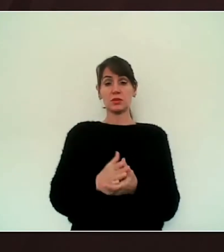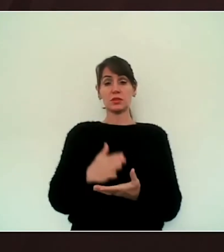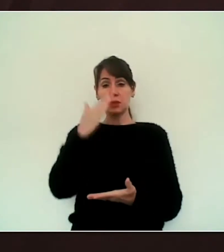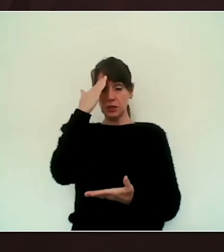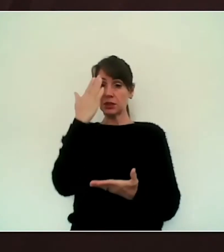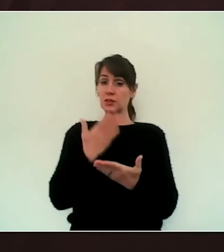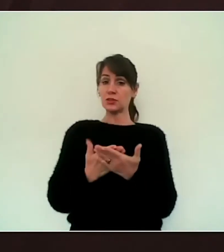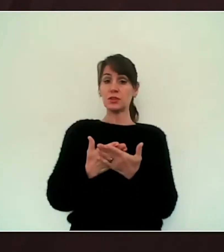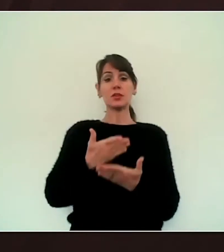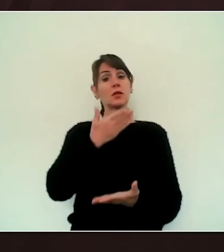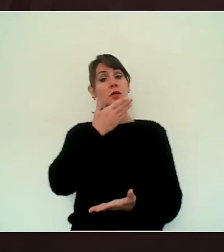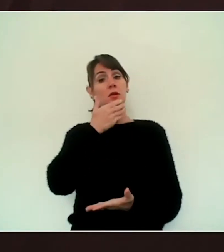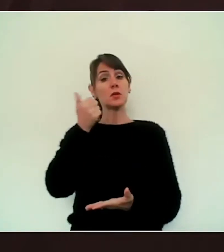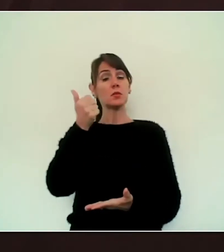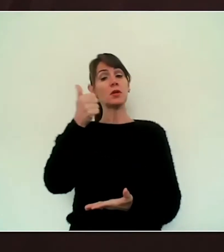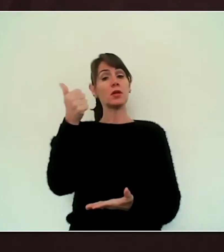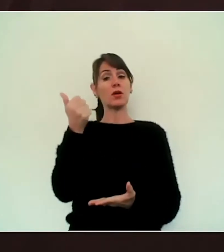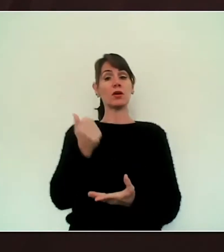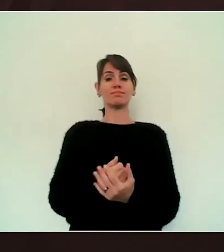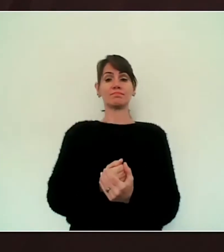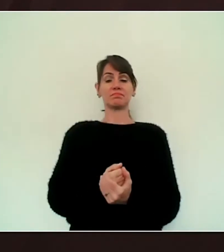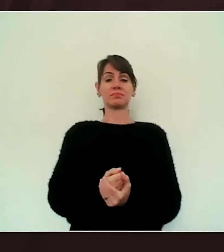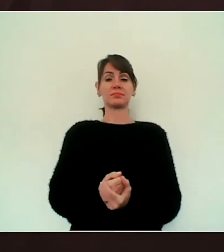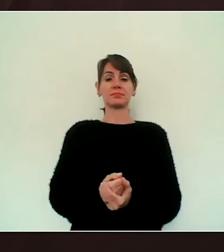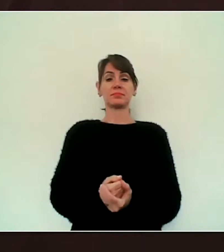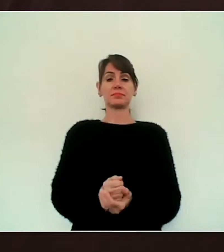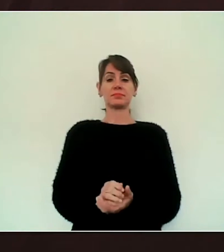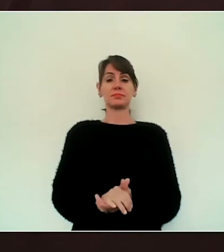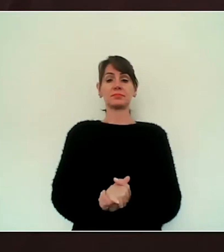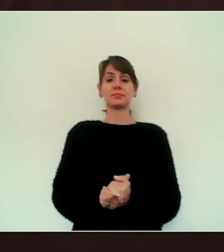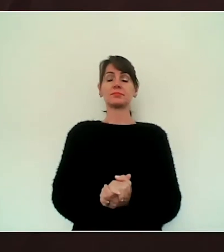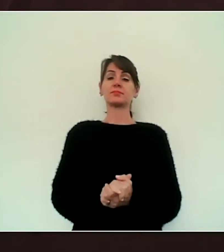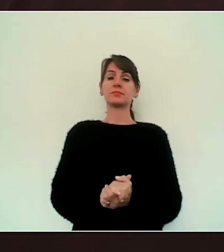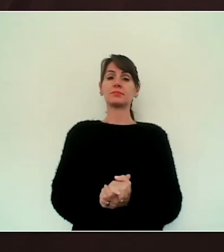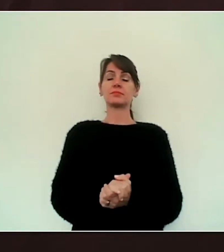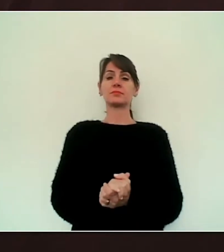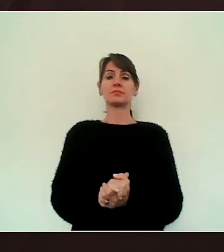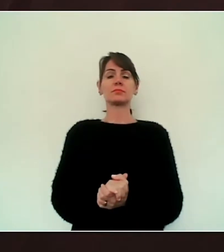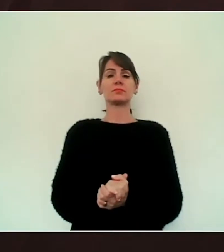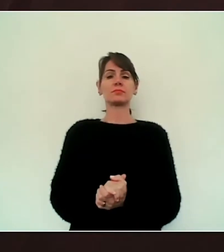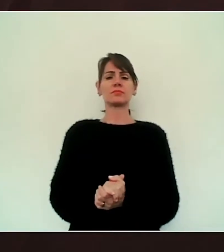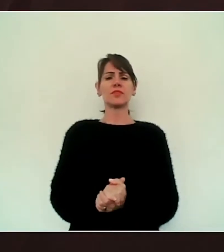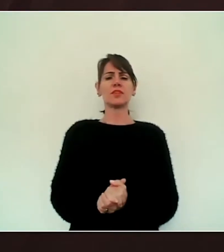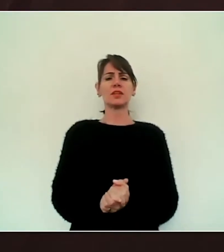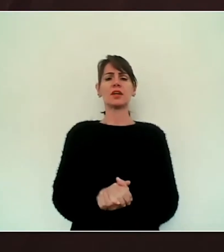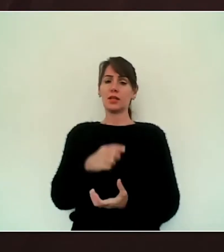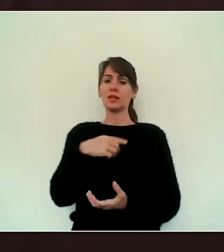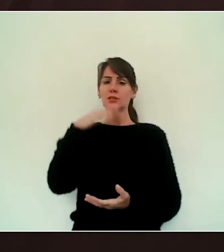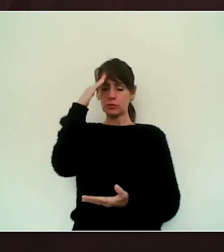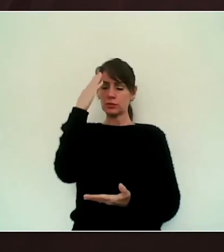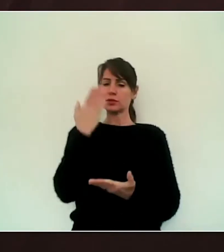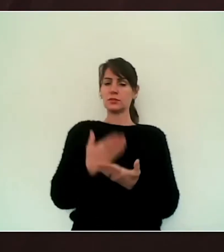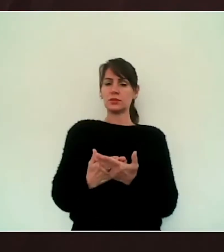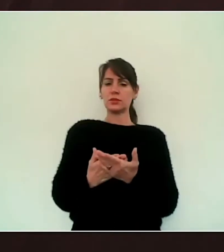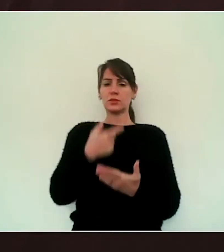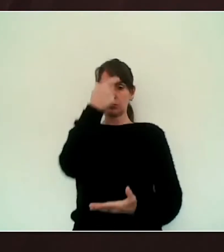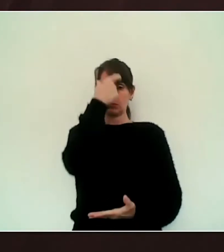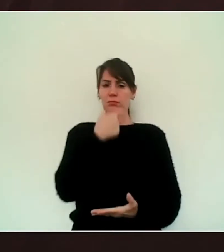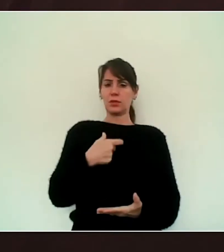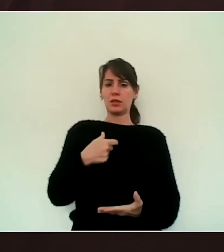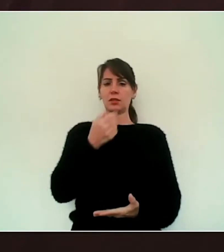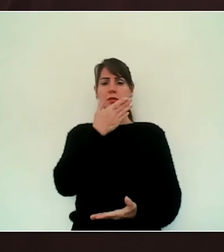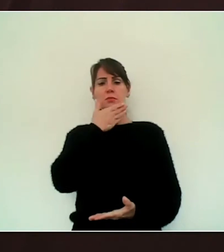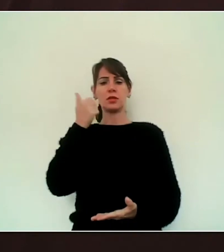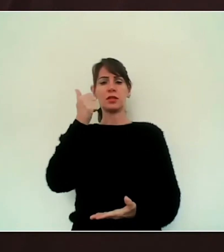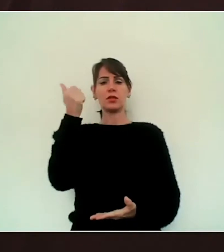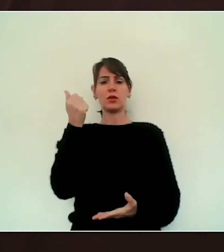povo comum, né? Eles têm uma coisa diferente, eles têm um status diferente, têm uma posição diferente